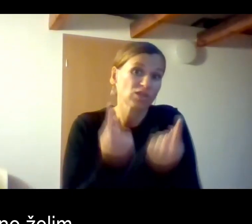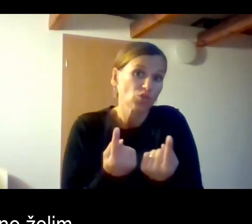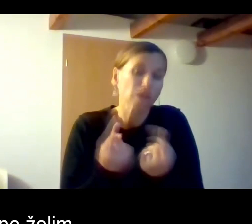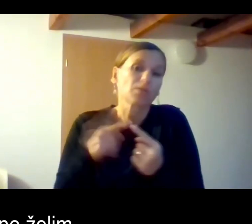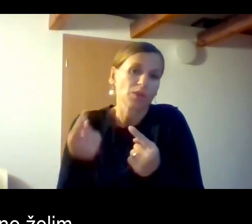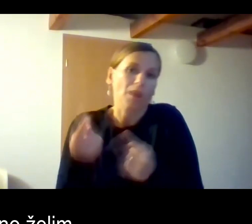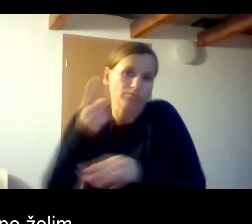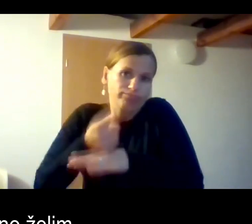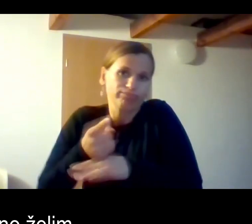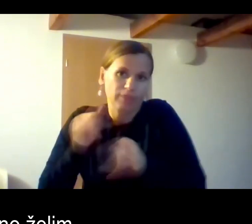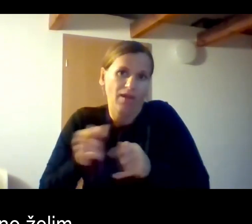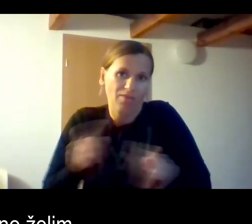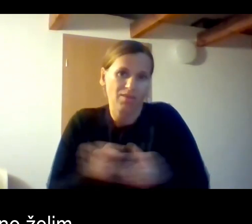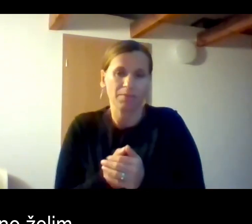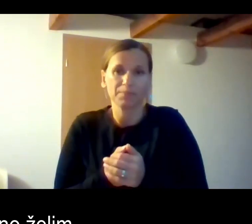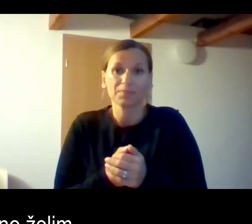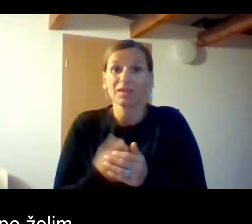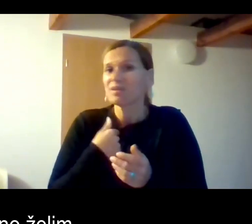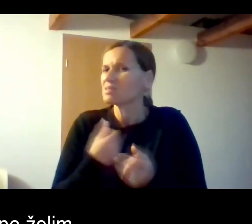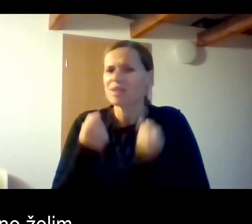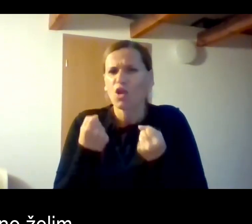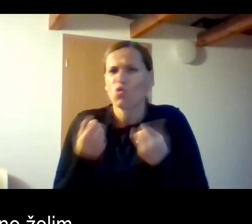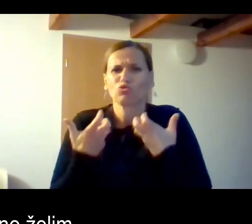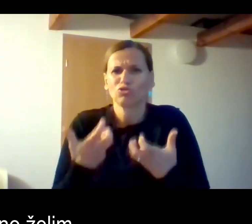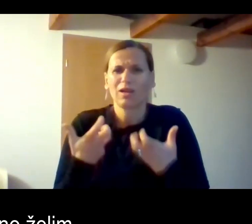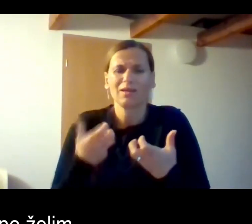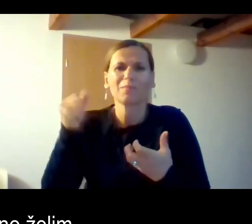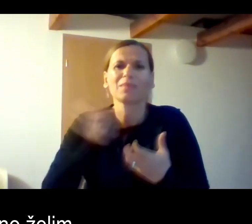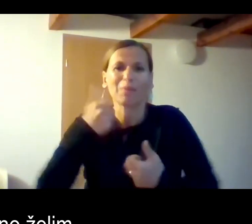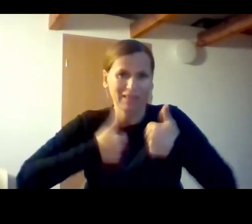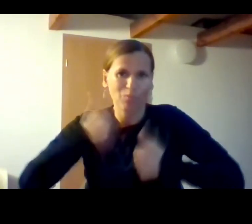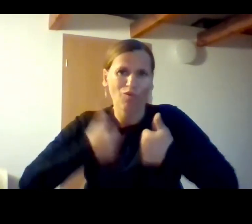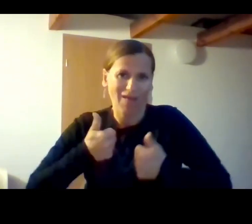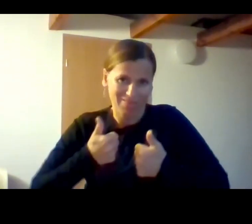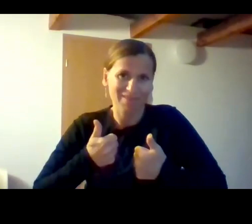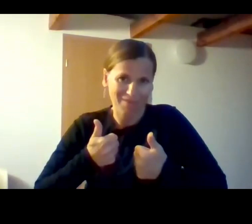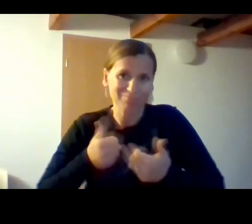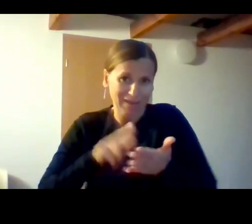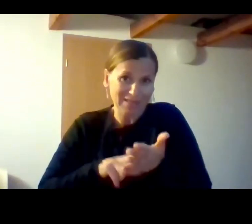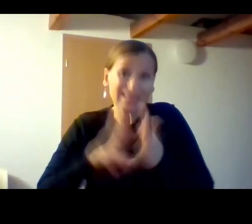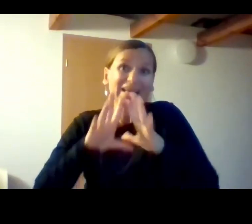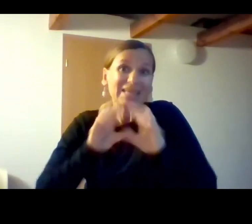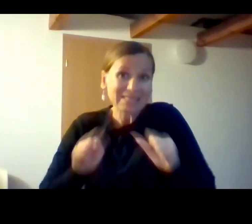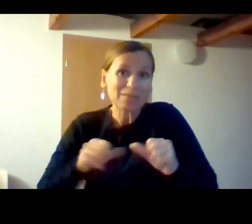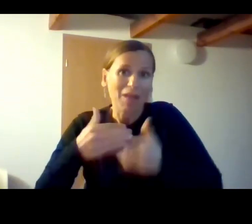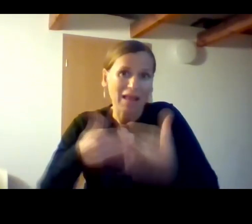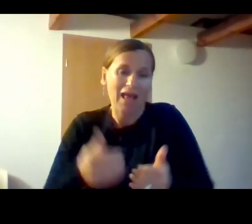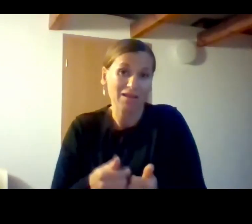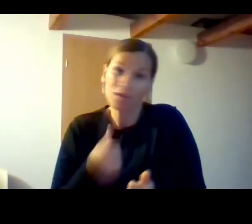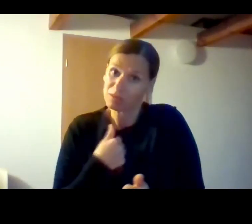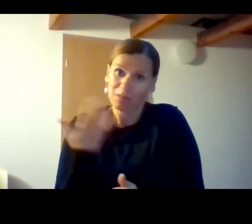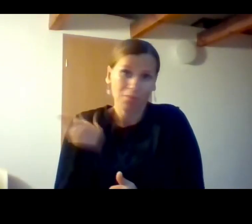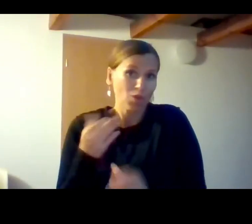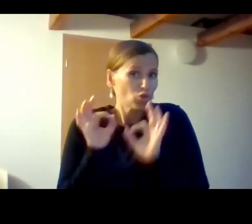Jaz si seveda močno želim, da bi bilo to tekmovanje izpeljano, saj sem dobro treniral skozi